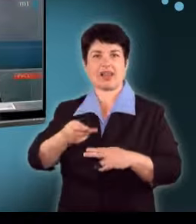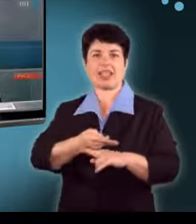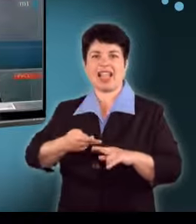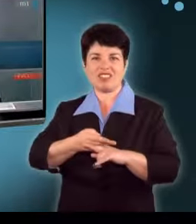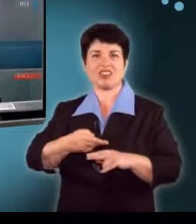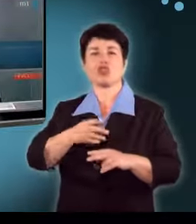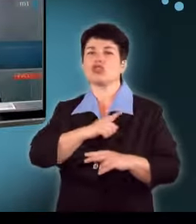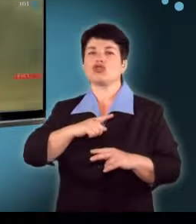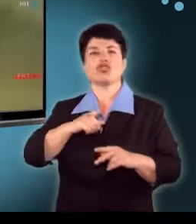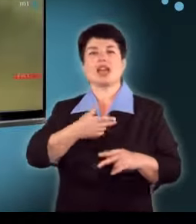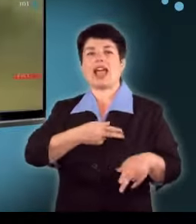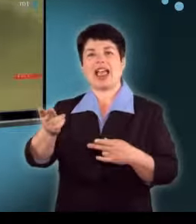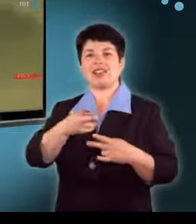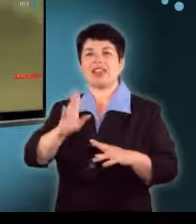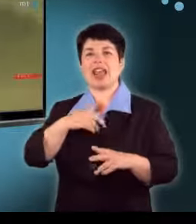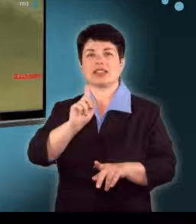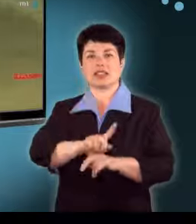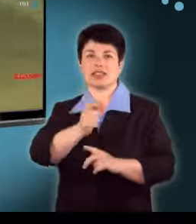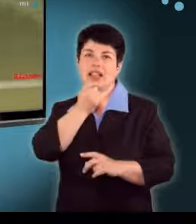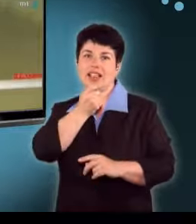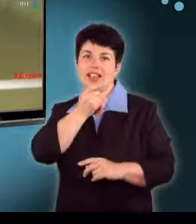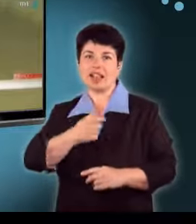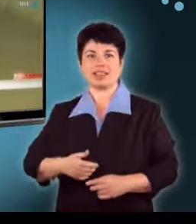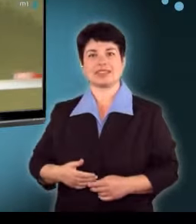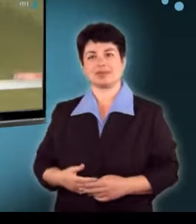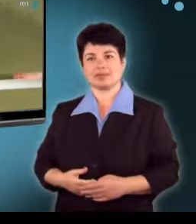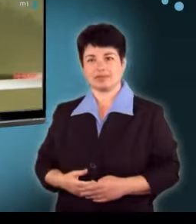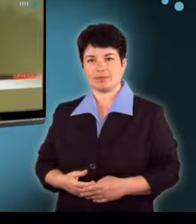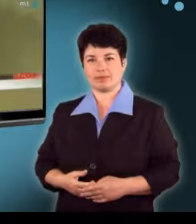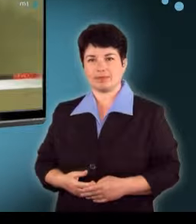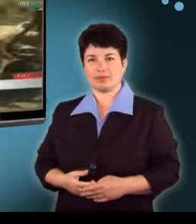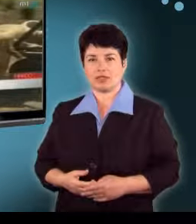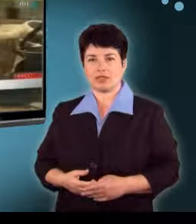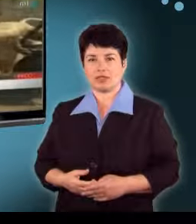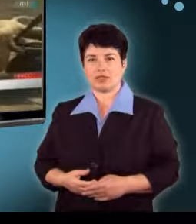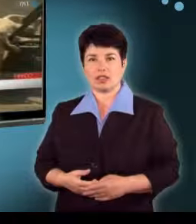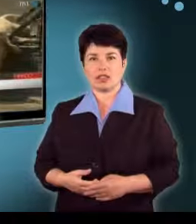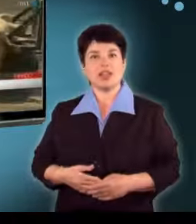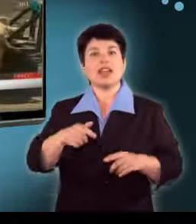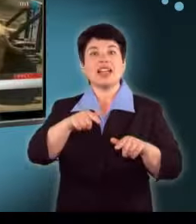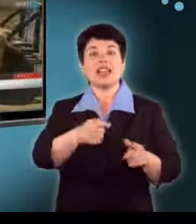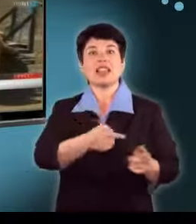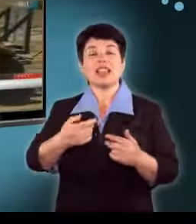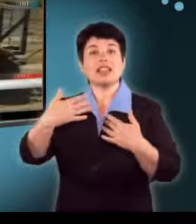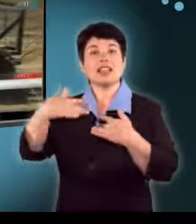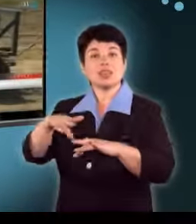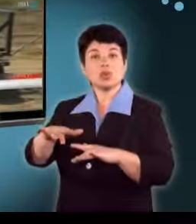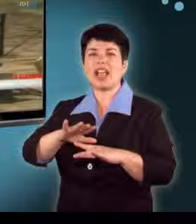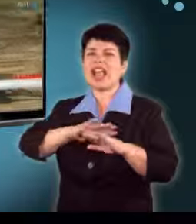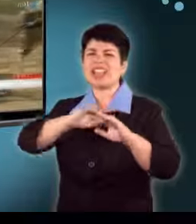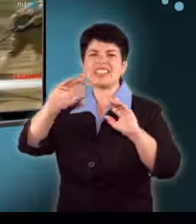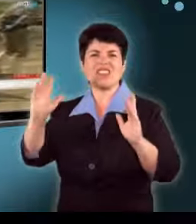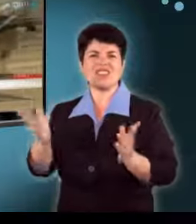kapni. Innen indulhatott az egész világot rettegésben tartó vírus. Ezeket a malacokat